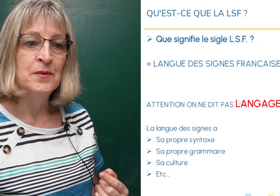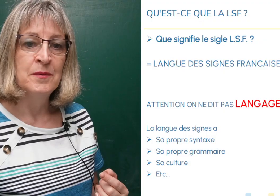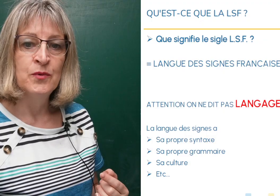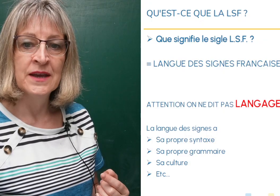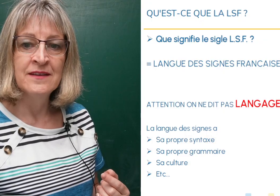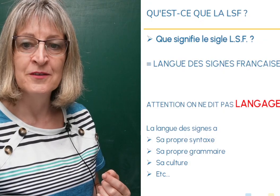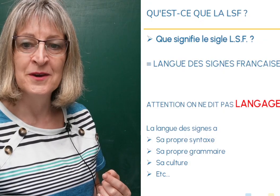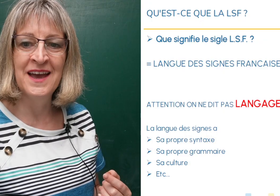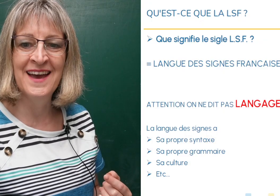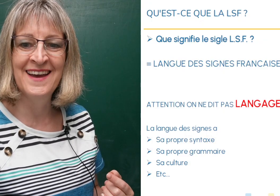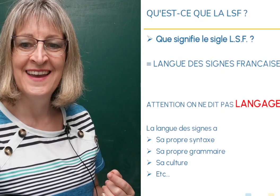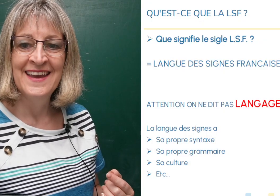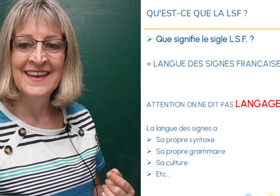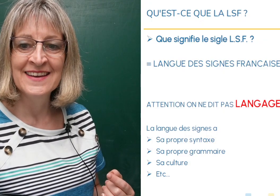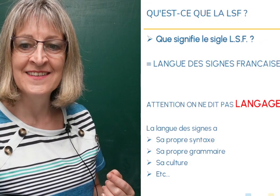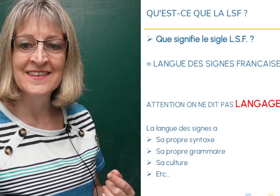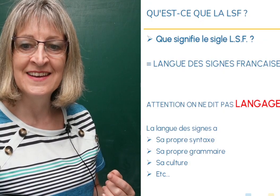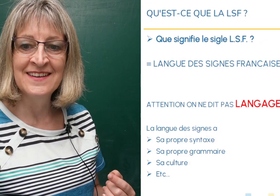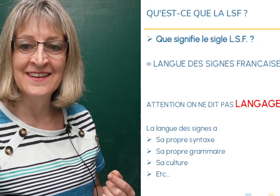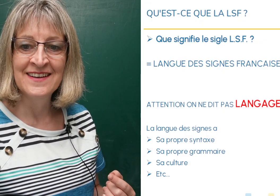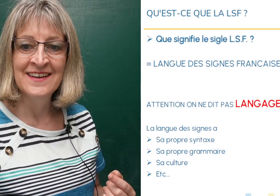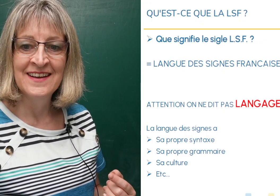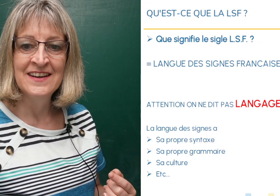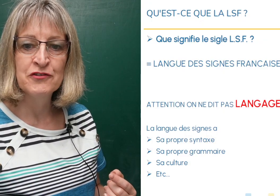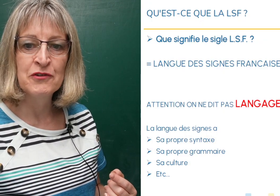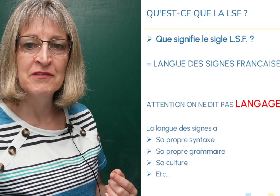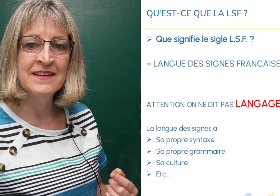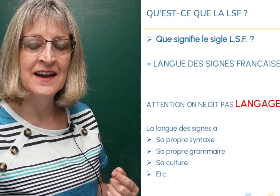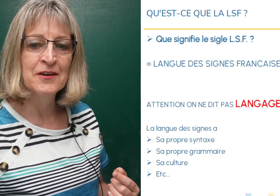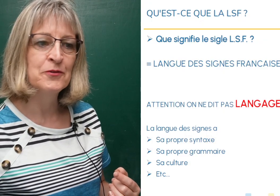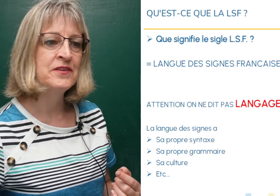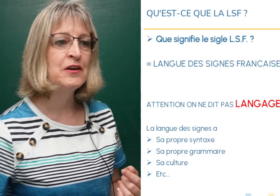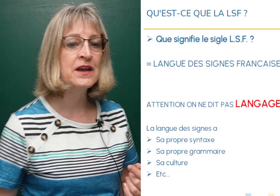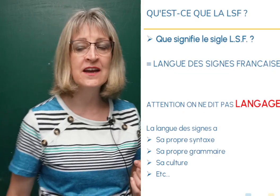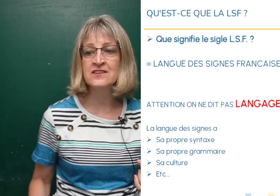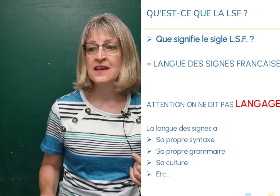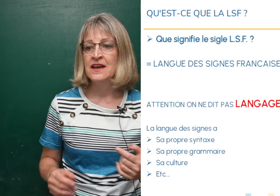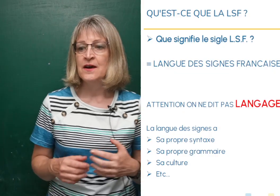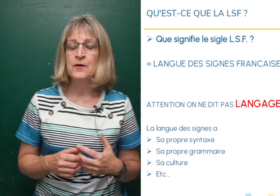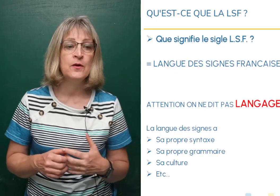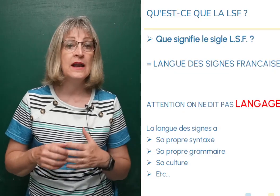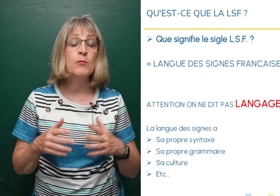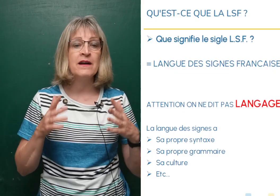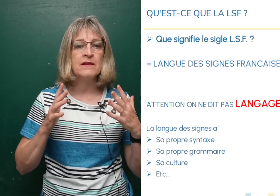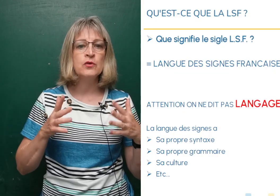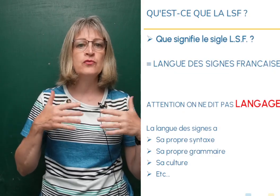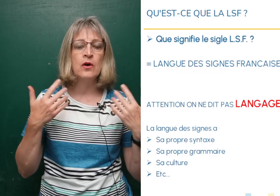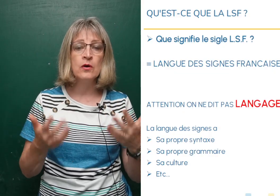me hérisse, hérisse les cheveux, on va dire, hein, quand on dit langage. Là, on parle vraiment d'une langue, parce